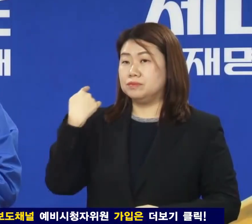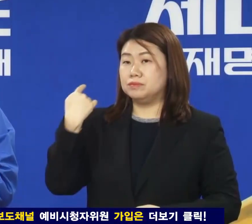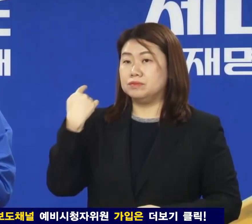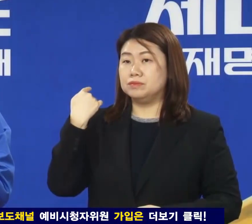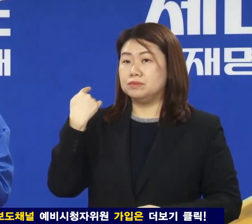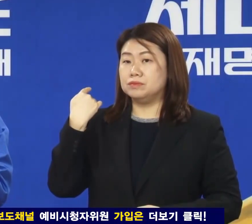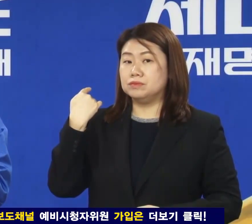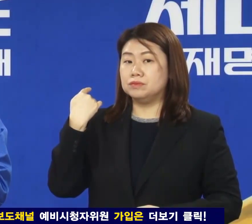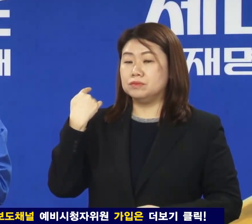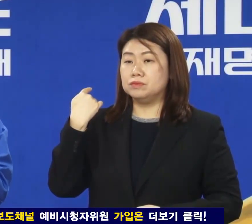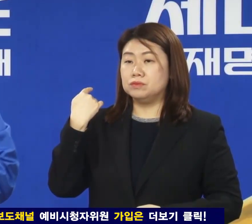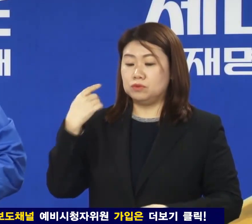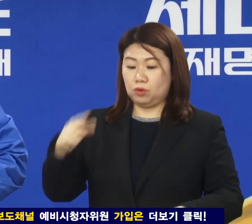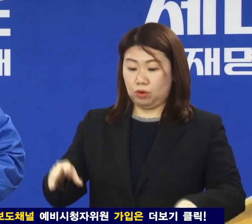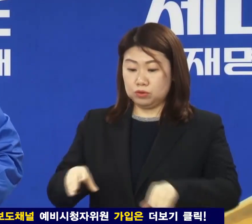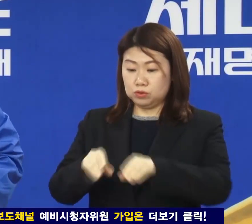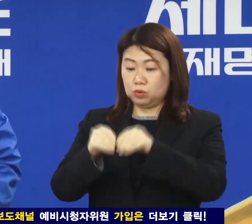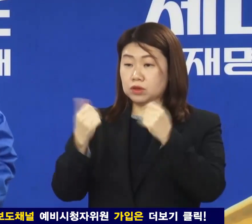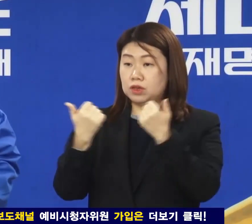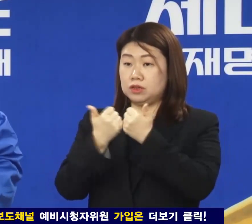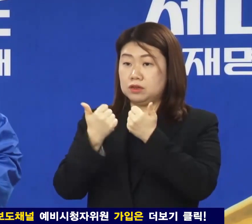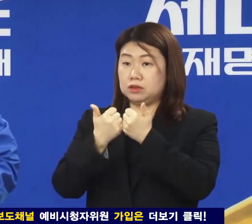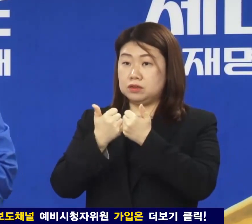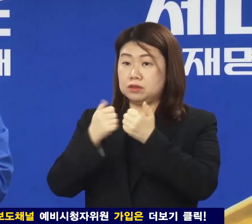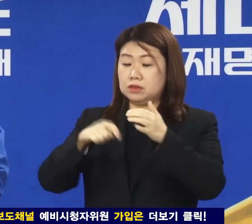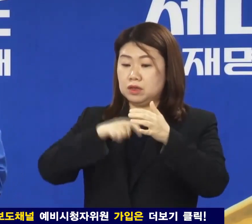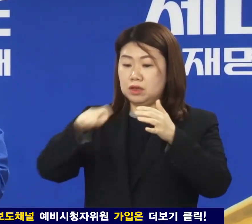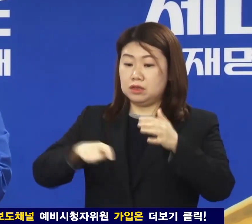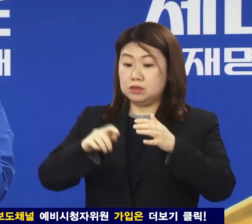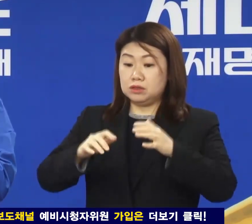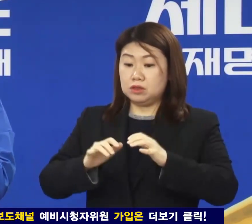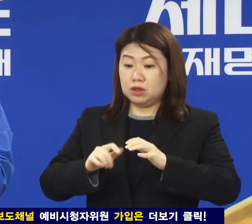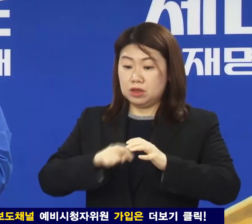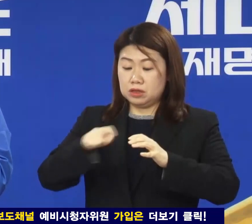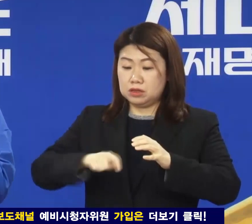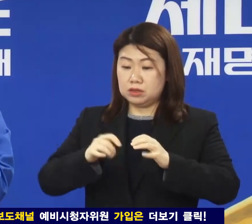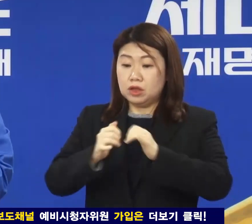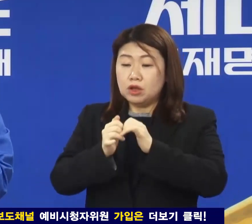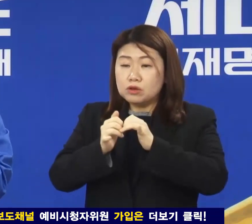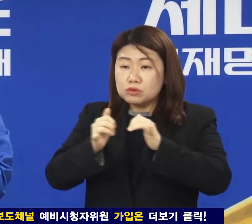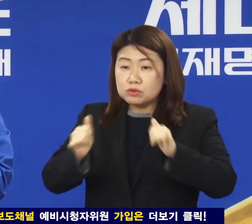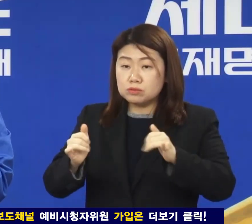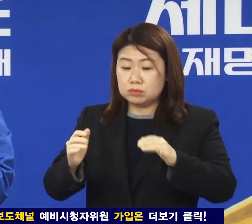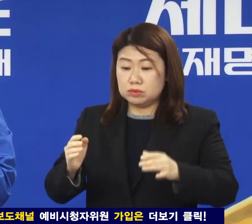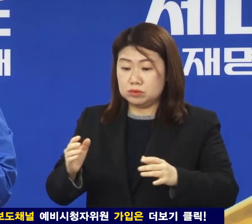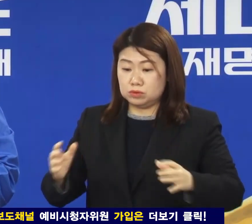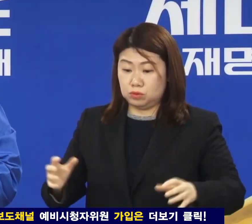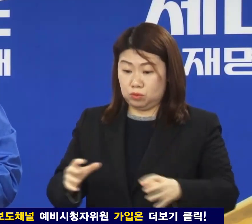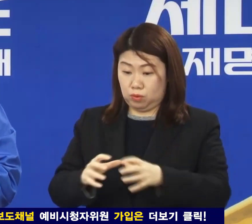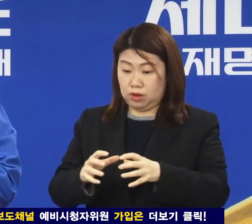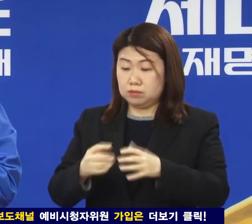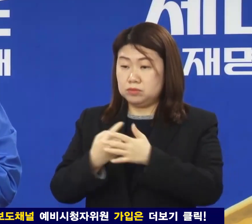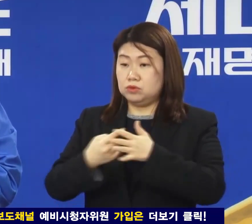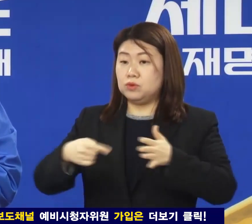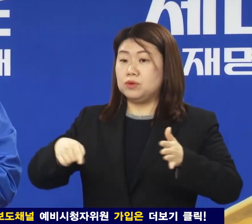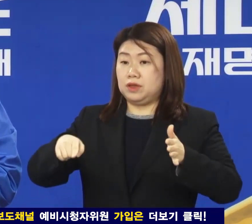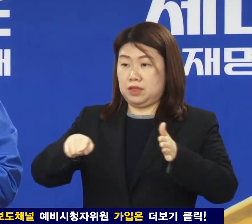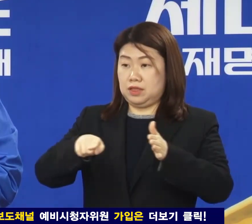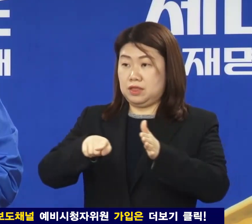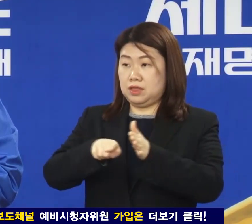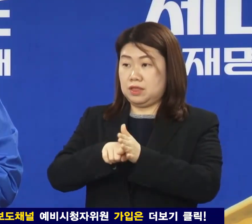어제 의원총회를 열어서 국민통합을 위한 정치개혁안을 당론으로 추인한 것과 관련해서